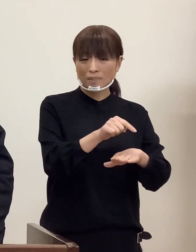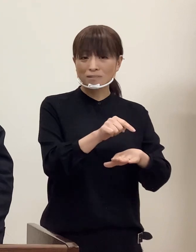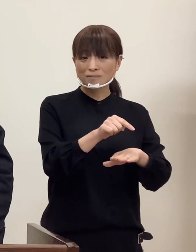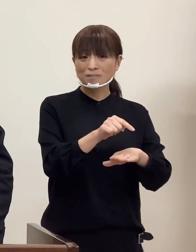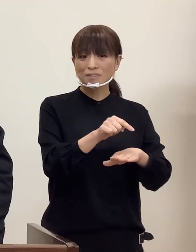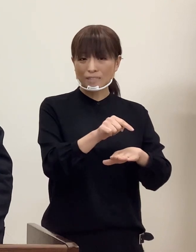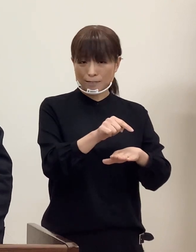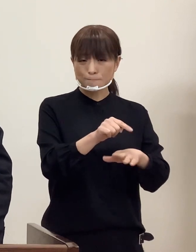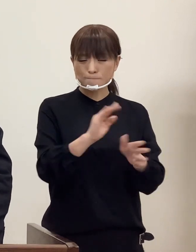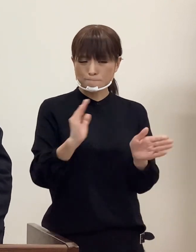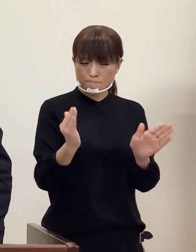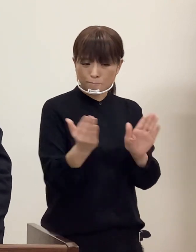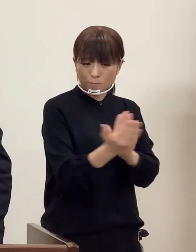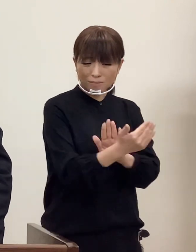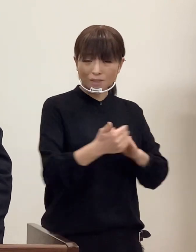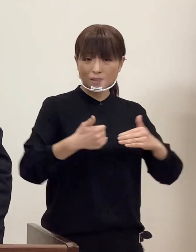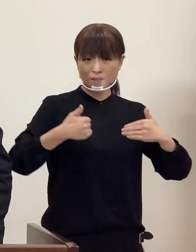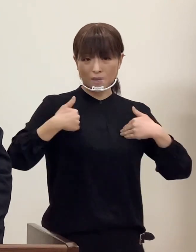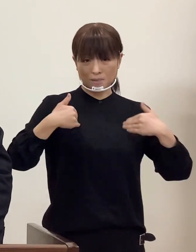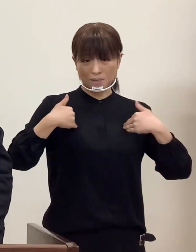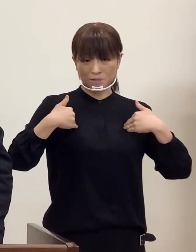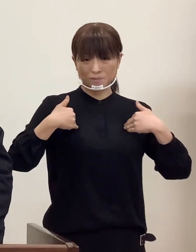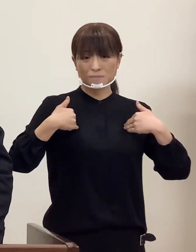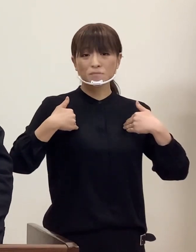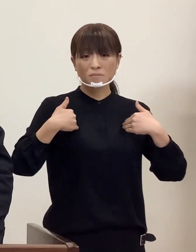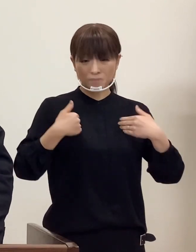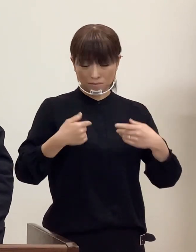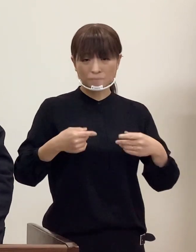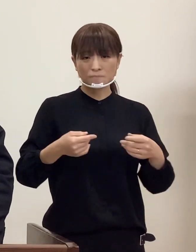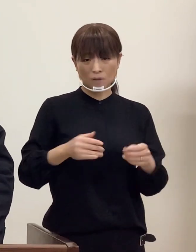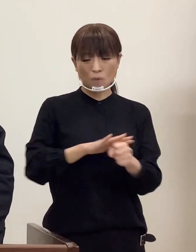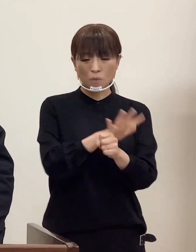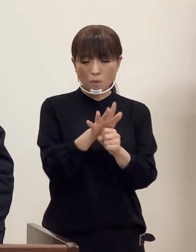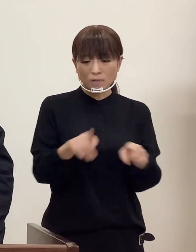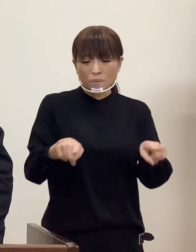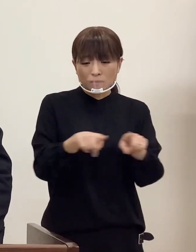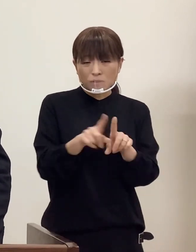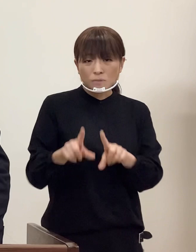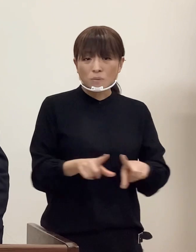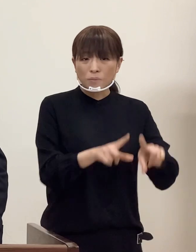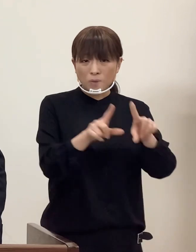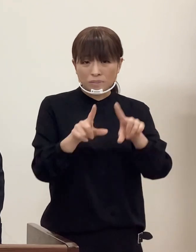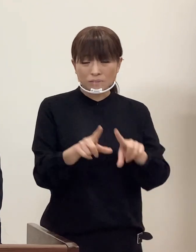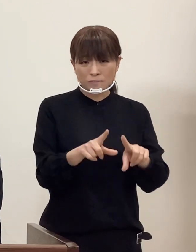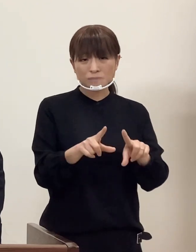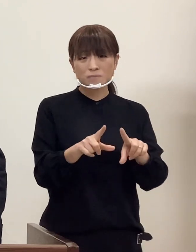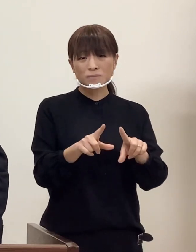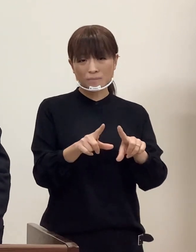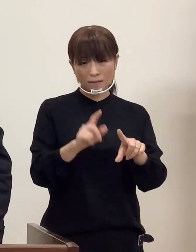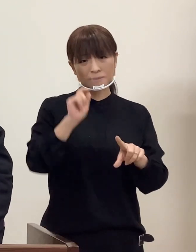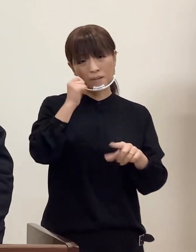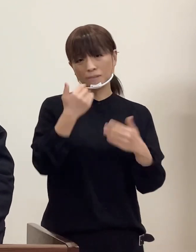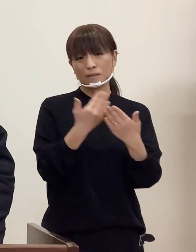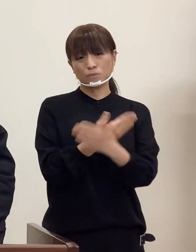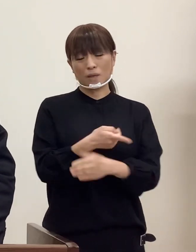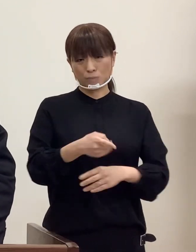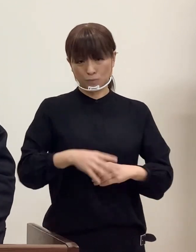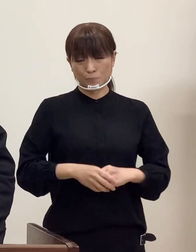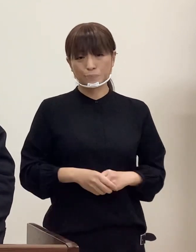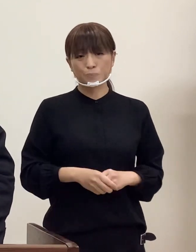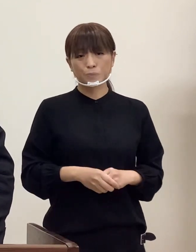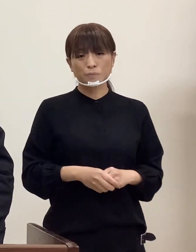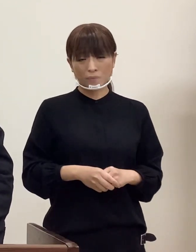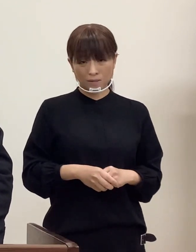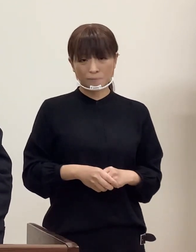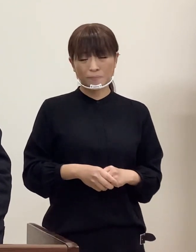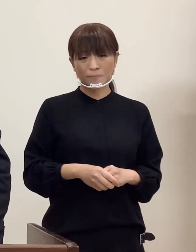に見直していかなければ、ウィズコロナすらできなくなります。どうか日頃の